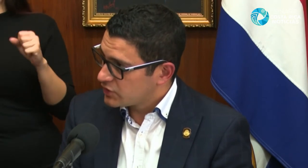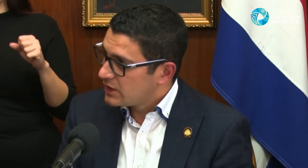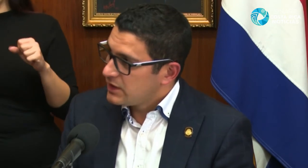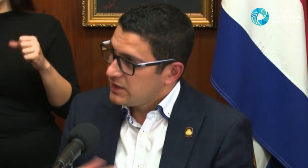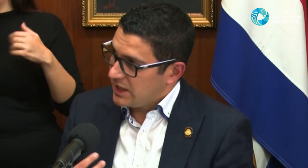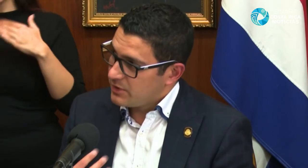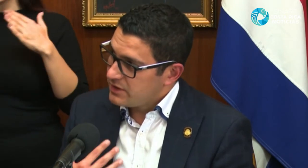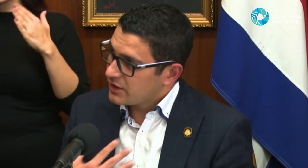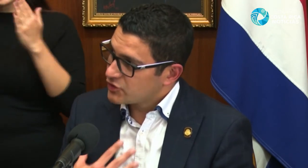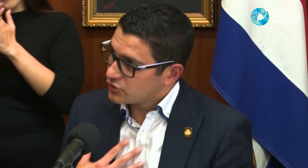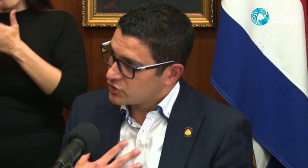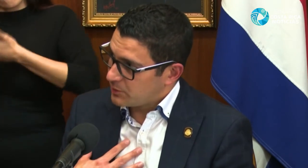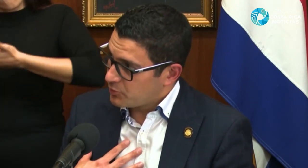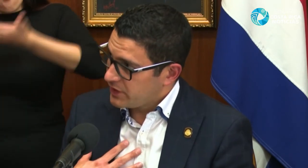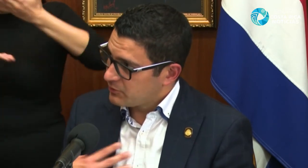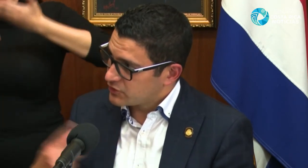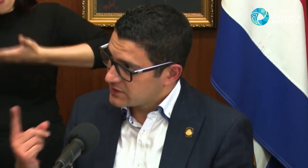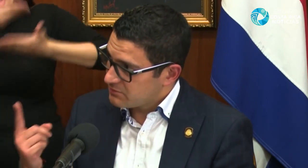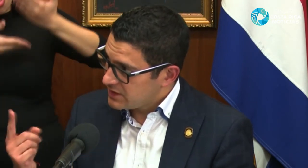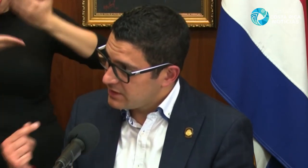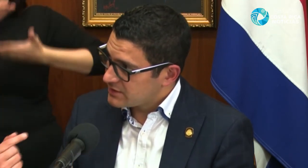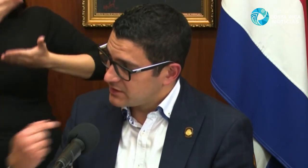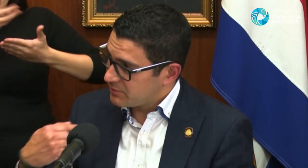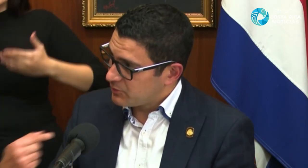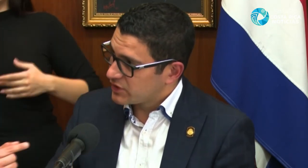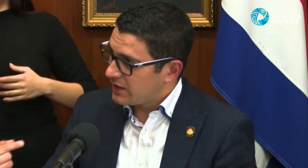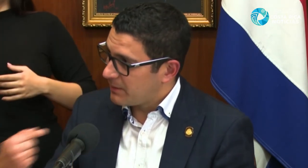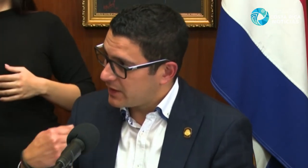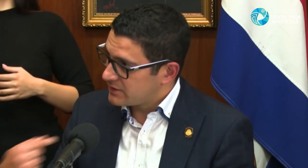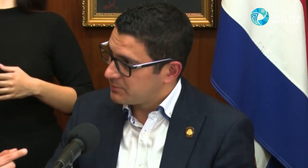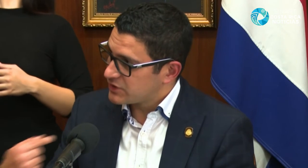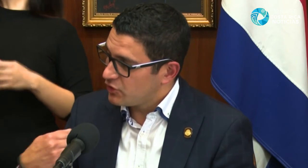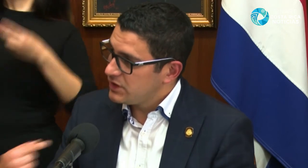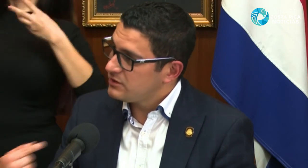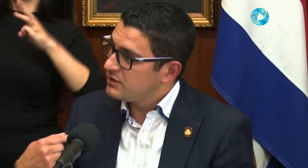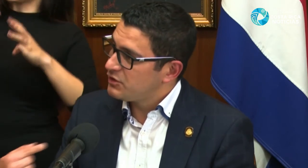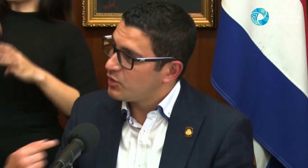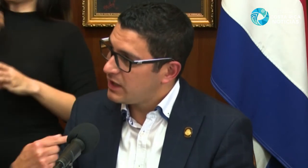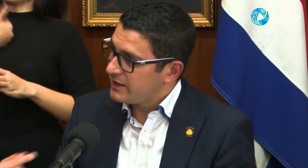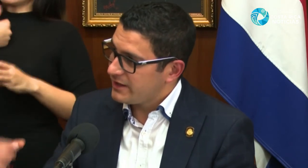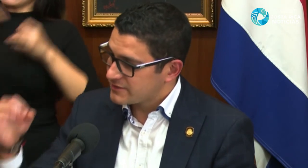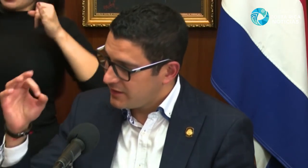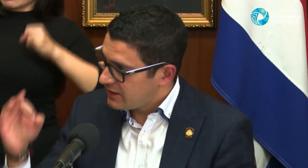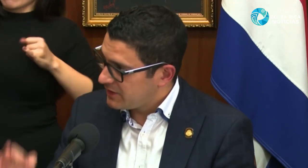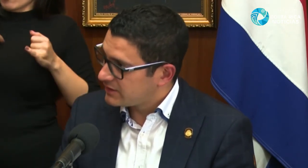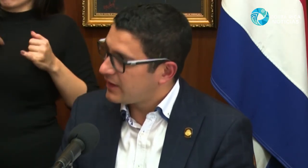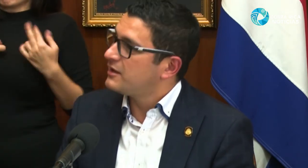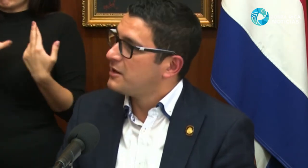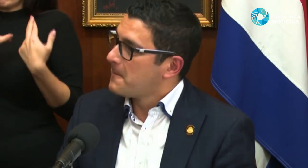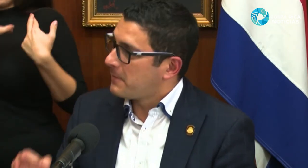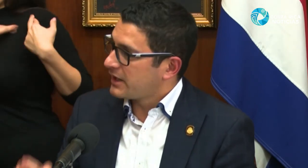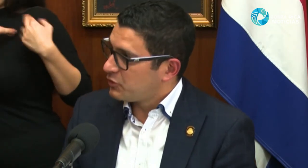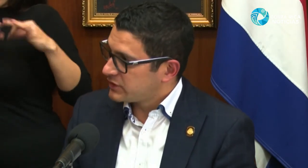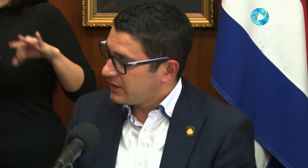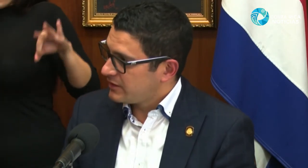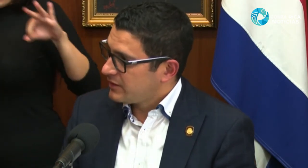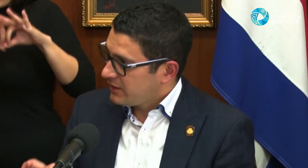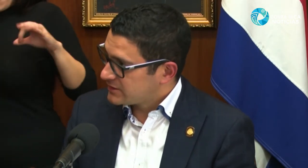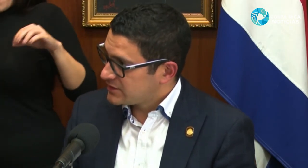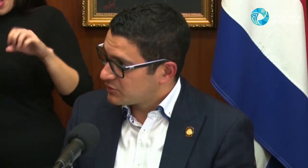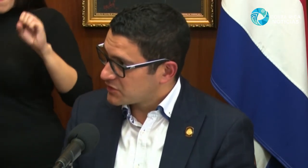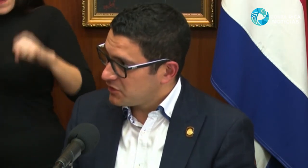colaboremos, y en la medida que nosotros nos apropiemos de esas medidas y sepamos que la participación individual es elemental para